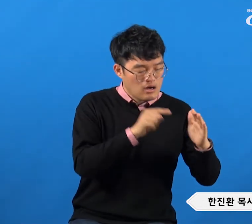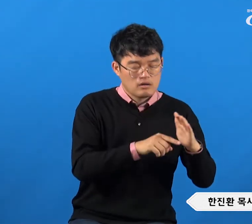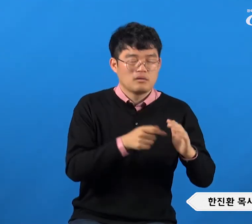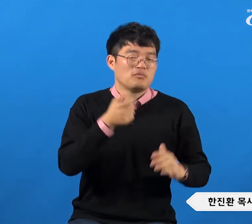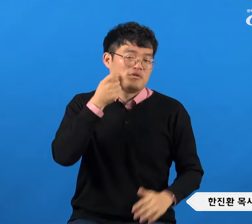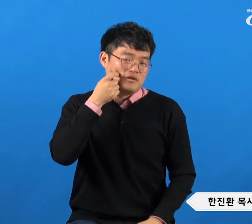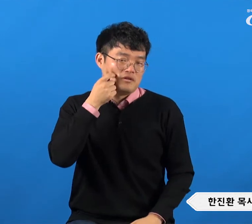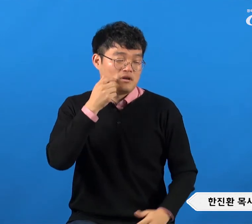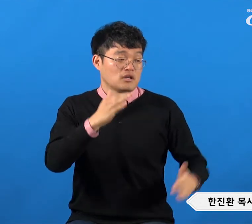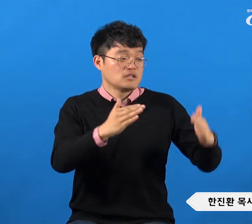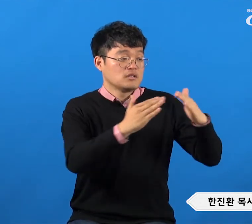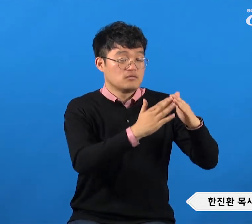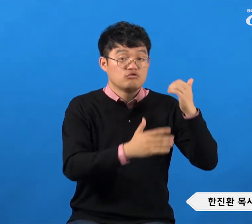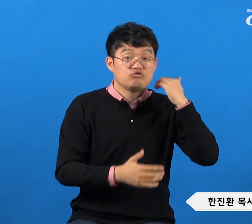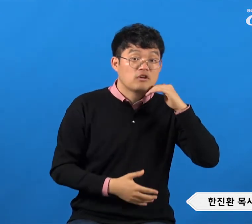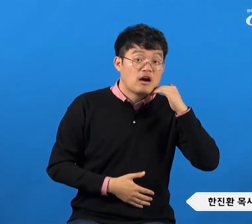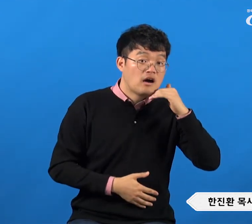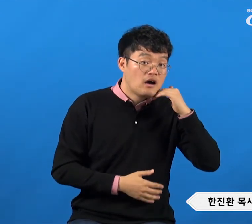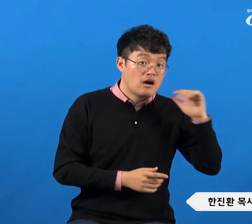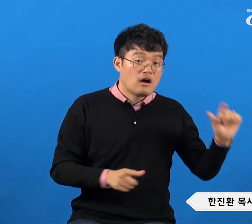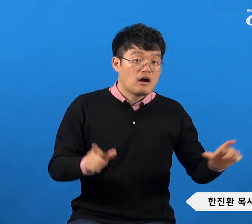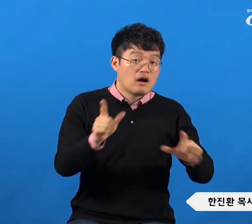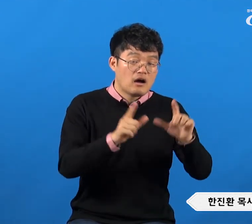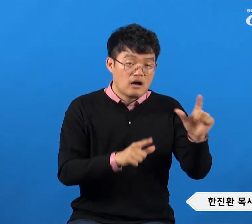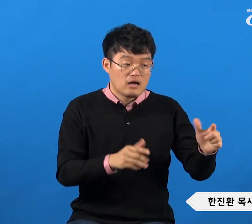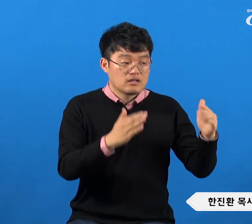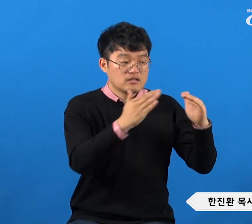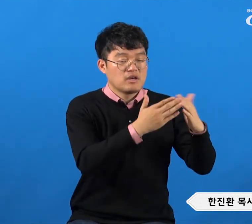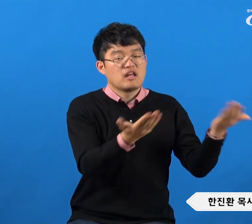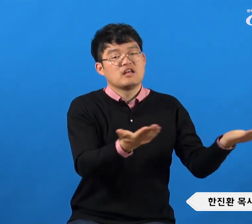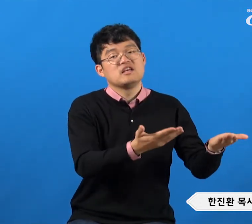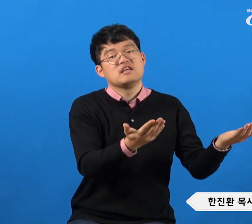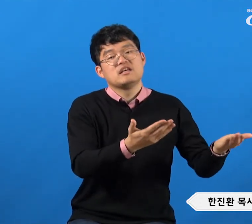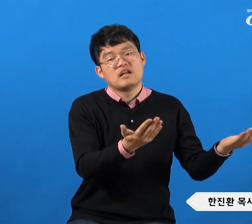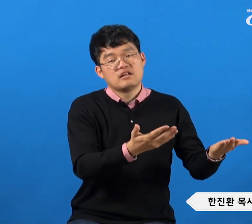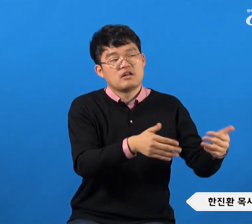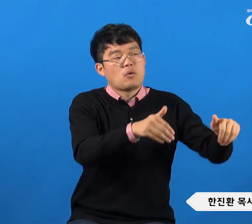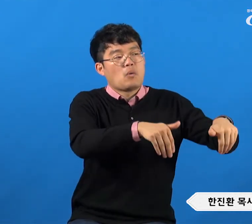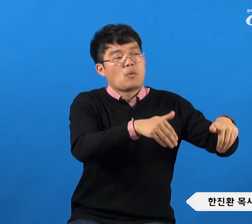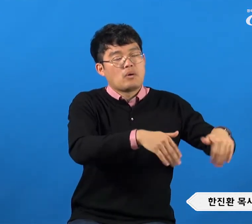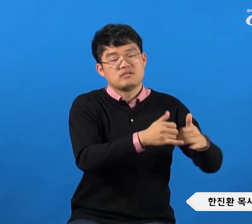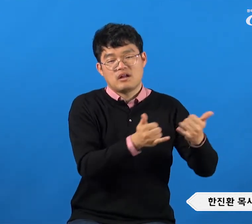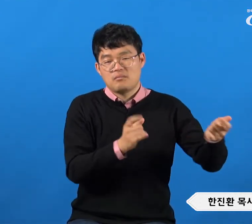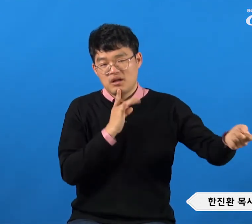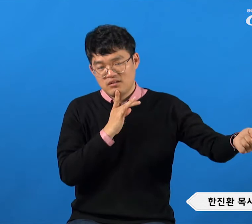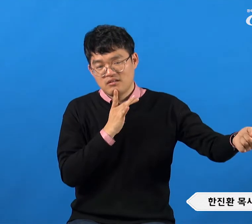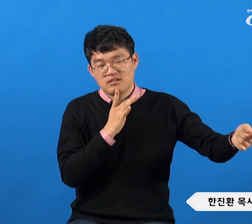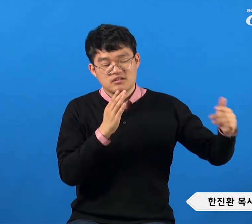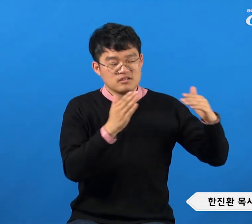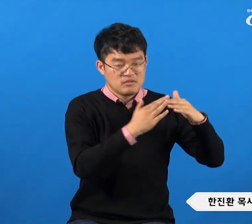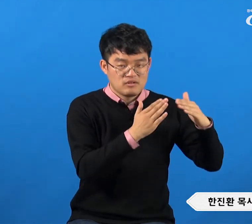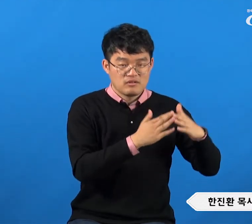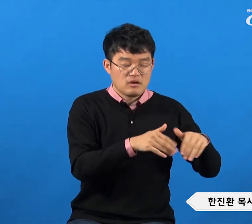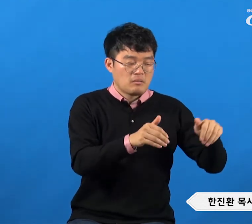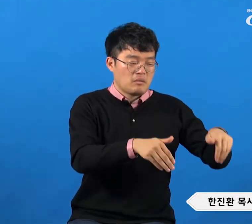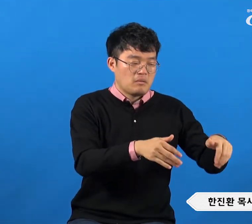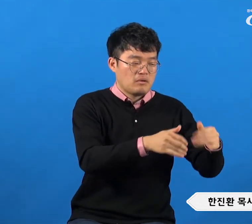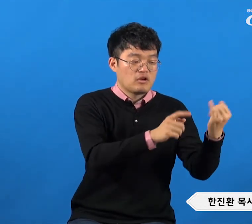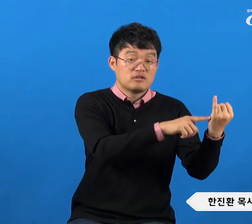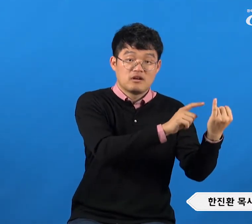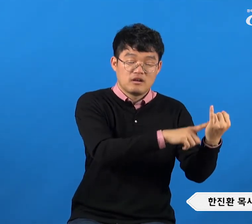못합니다. 그 집은 누가 누리느냐? 그 집에서 일하는 파출부입니다.